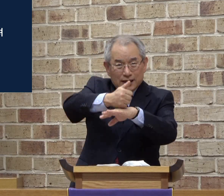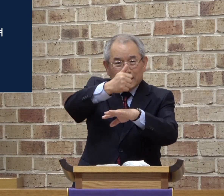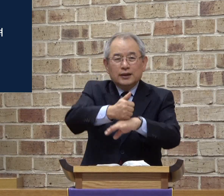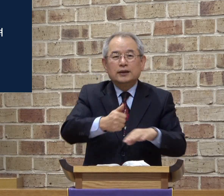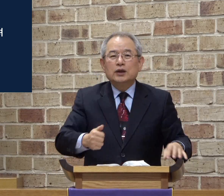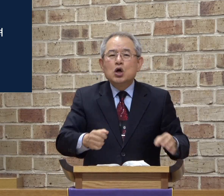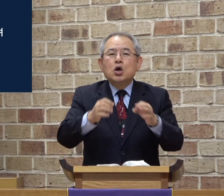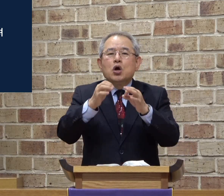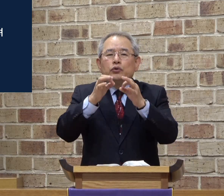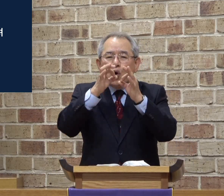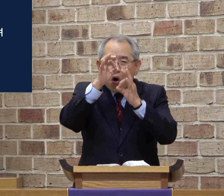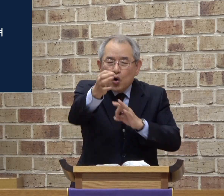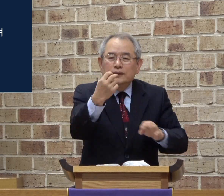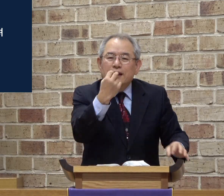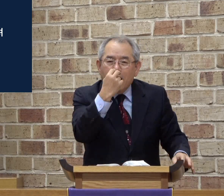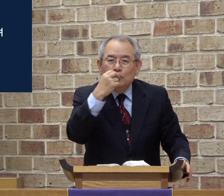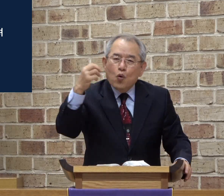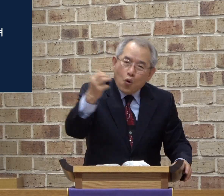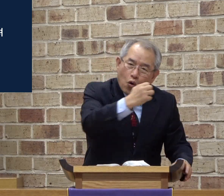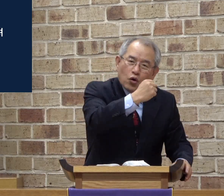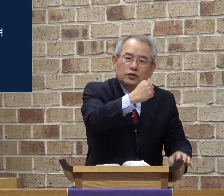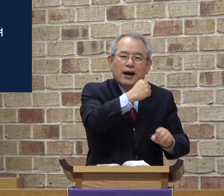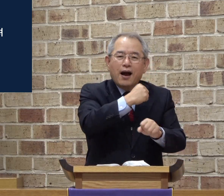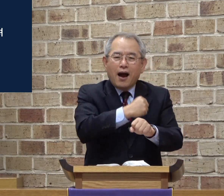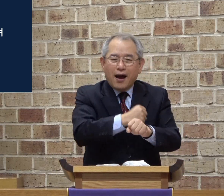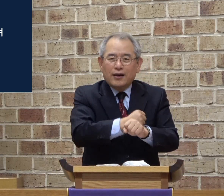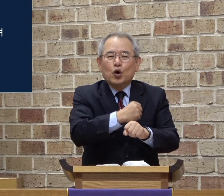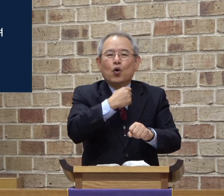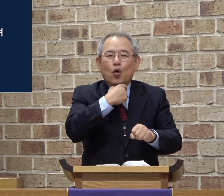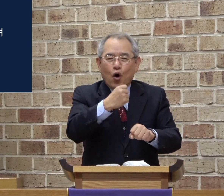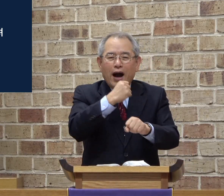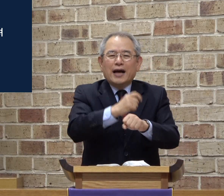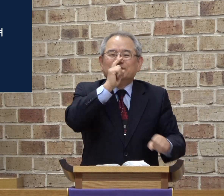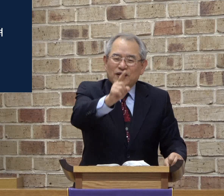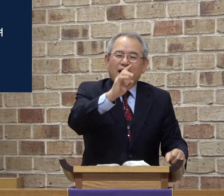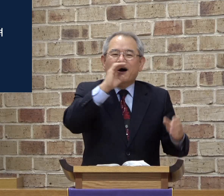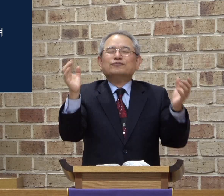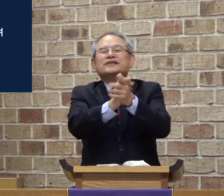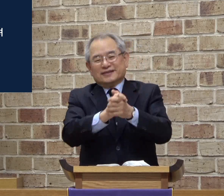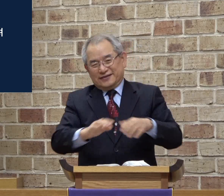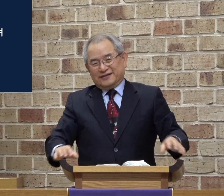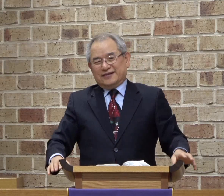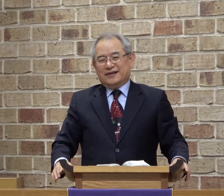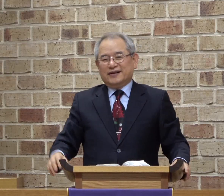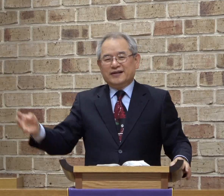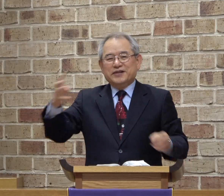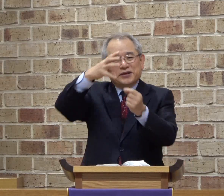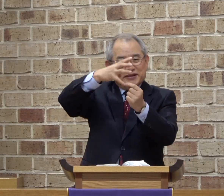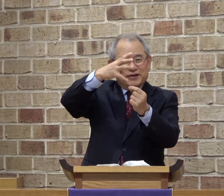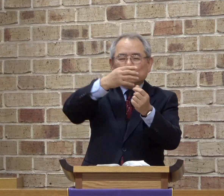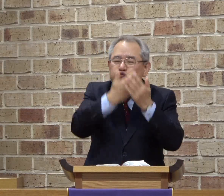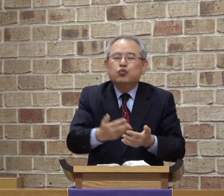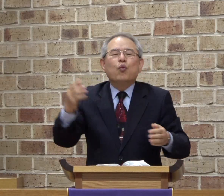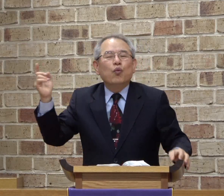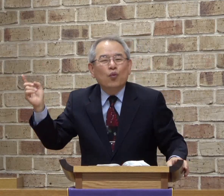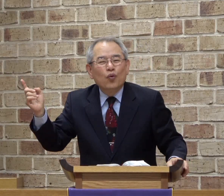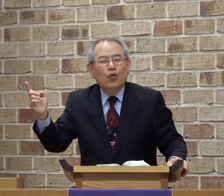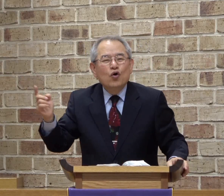그런데 성경을 그가 읽을 때에 깨닫게 되었습니다. 그러면서 개종을 했습니다. 최봉익 목사님이라는 분은 불교의 모든 수행을